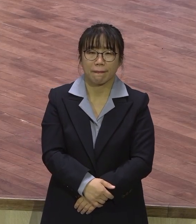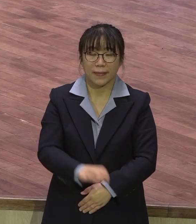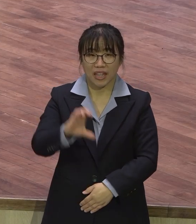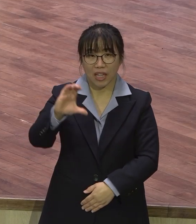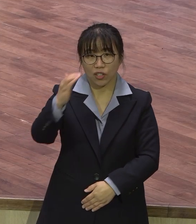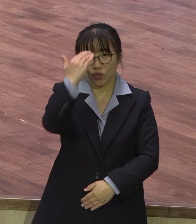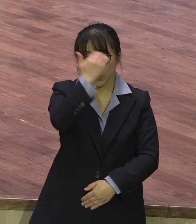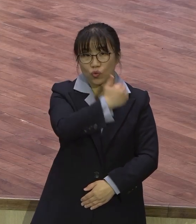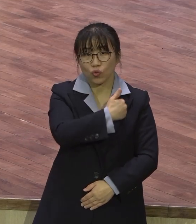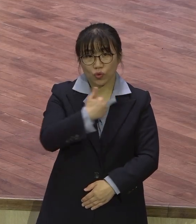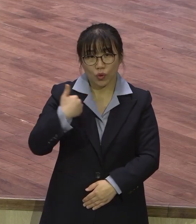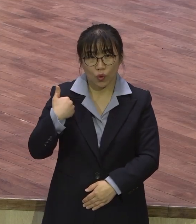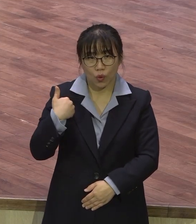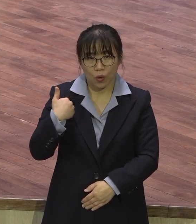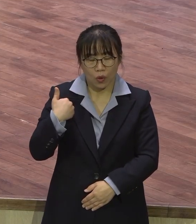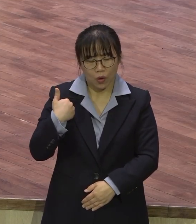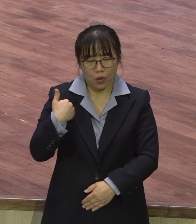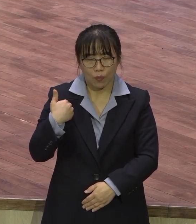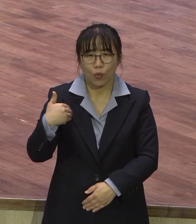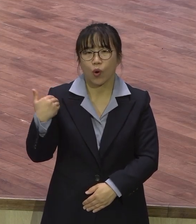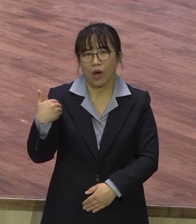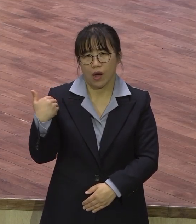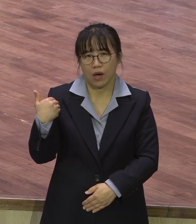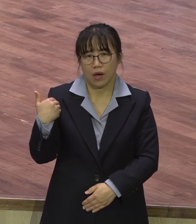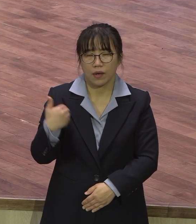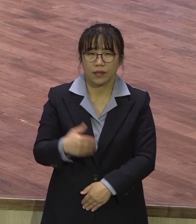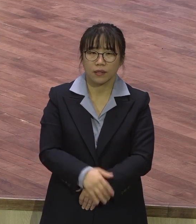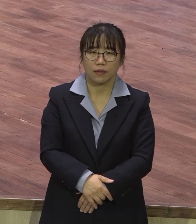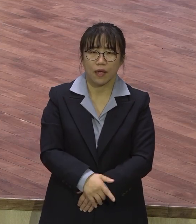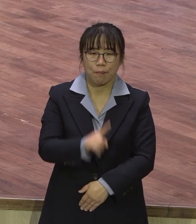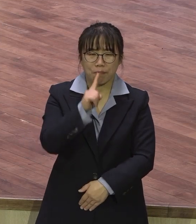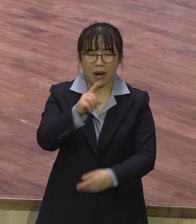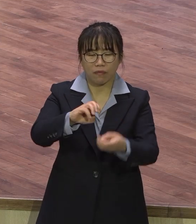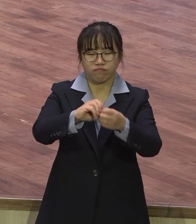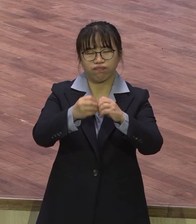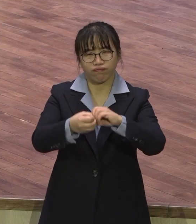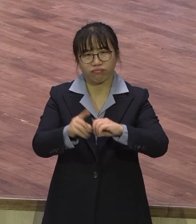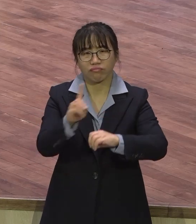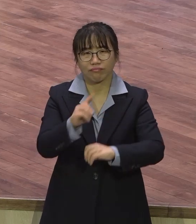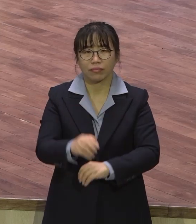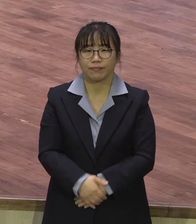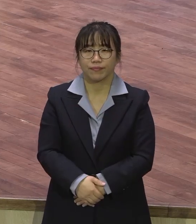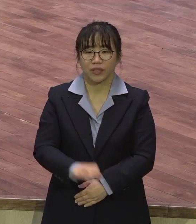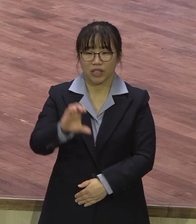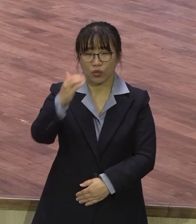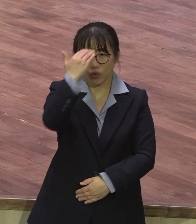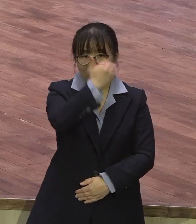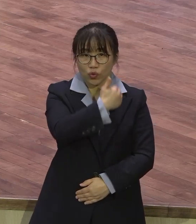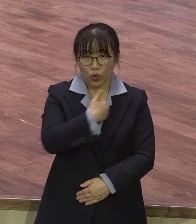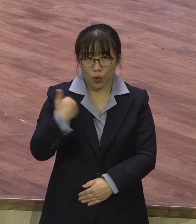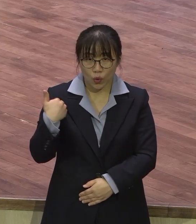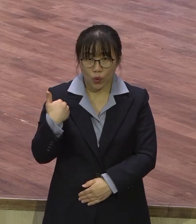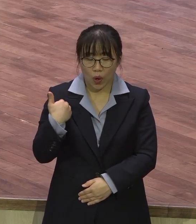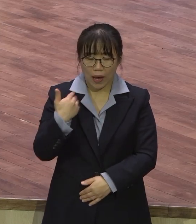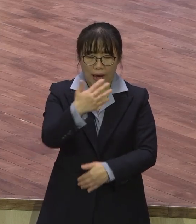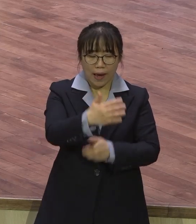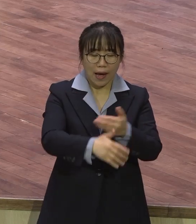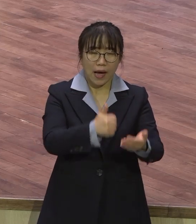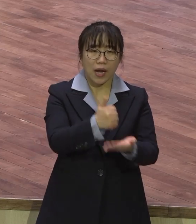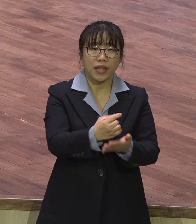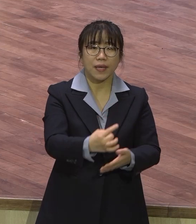천주교가 이 부분을 어떻게 합리화를 하는가 천주교는 하나님만